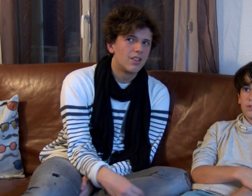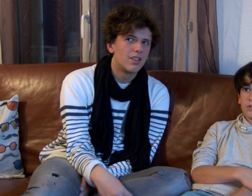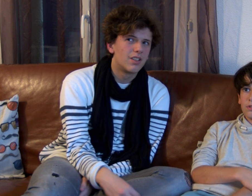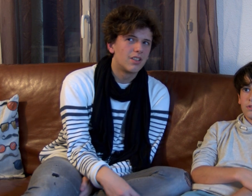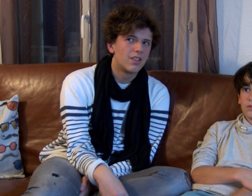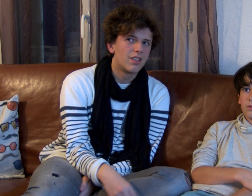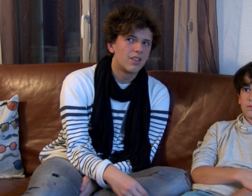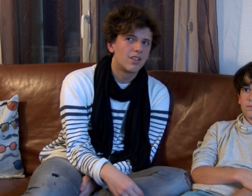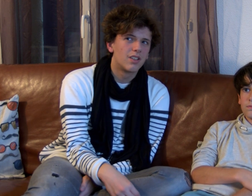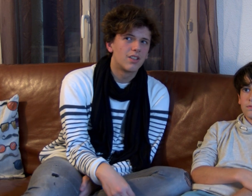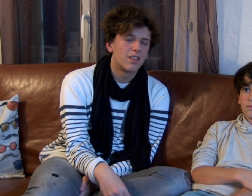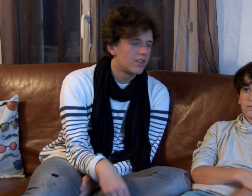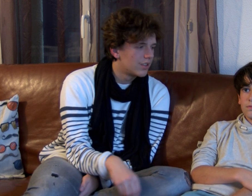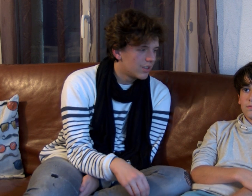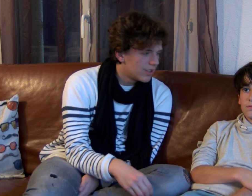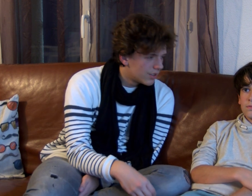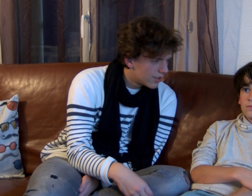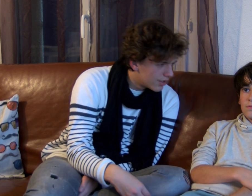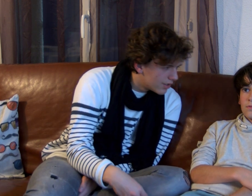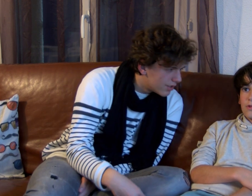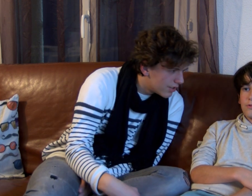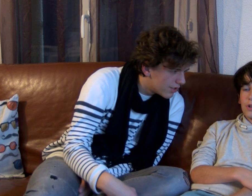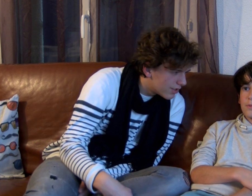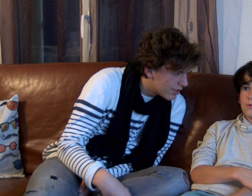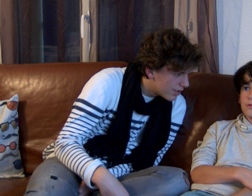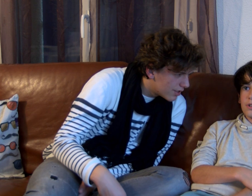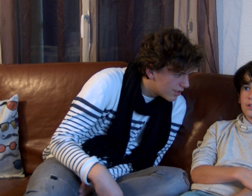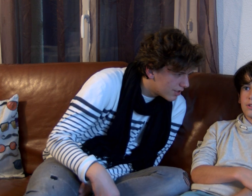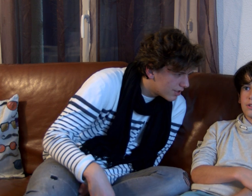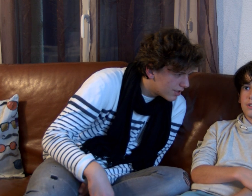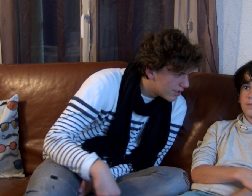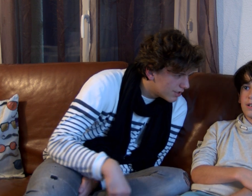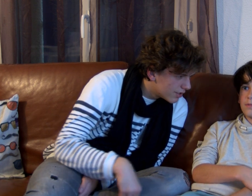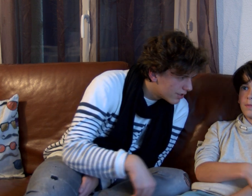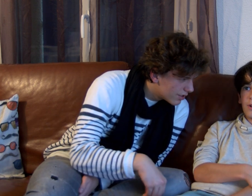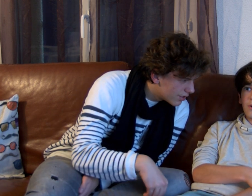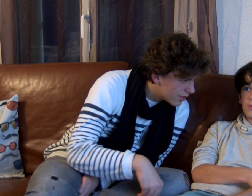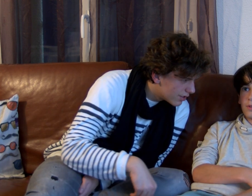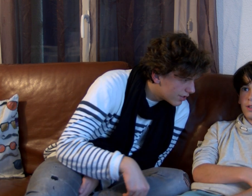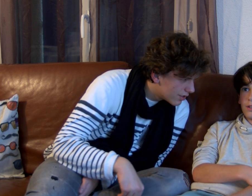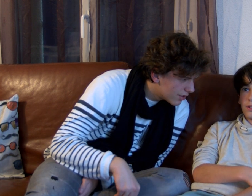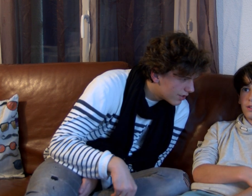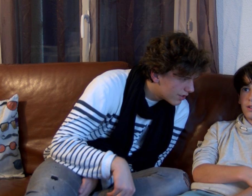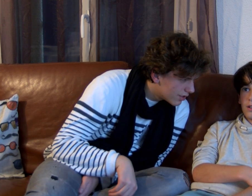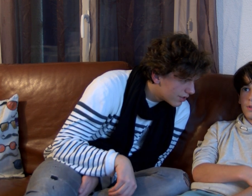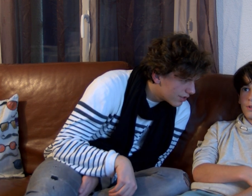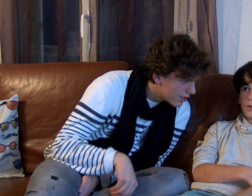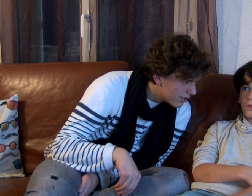Et toi, comment t'as appris à l'ambécile ? Au fur et à mesure qu'il parle, mes parents, mon frère, ma soeur.